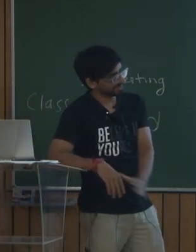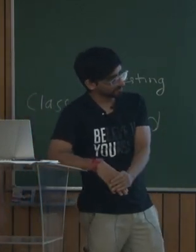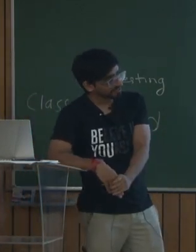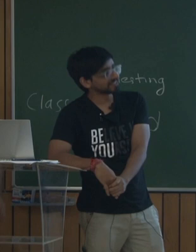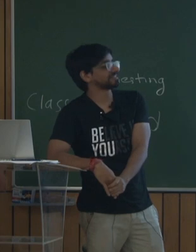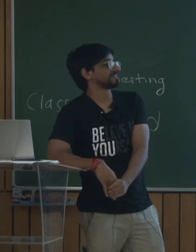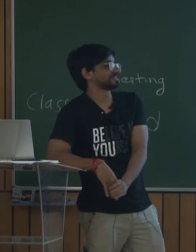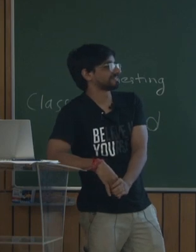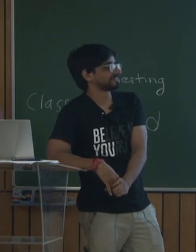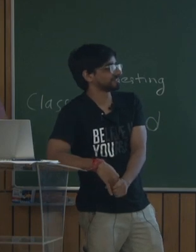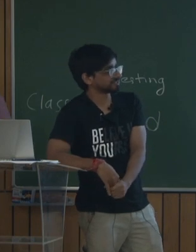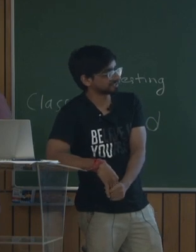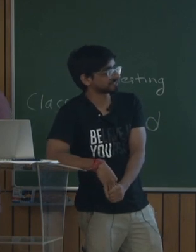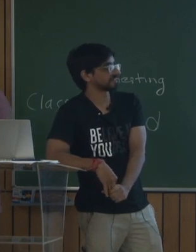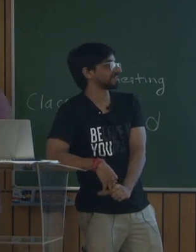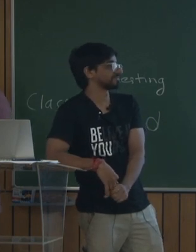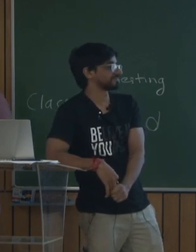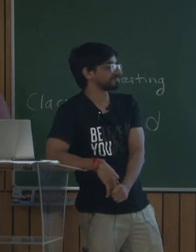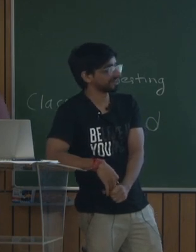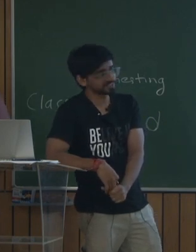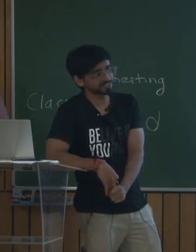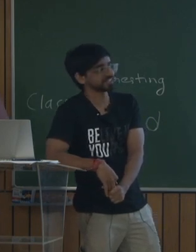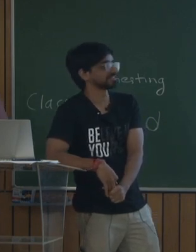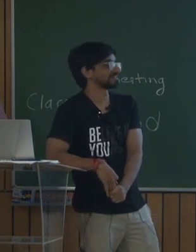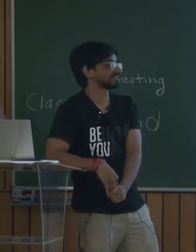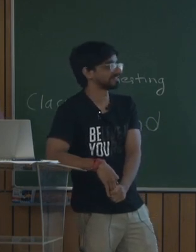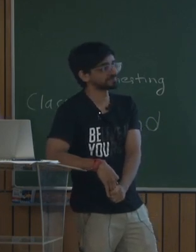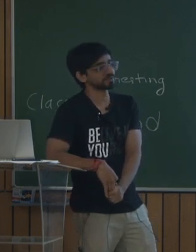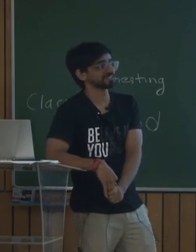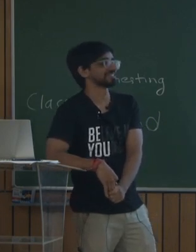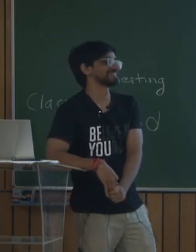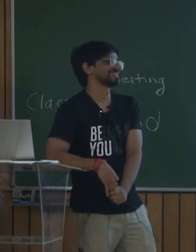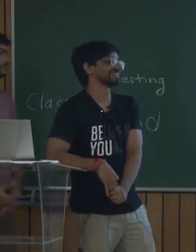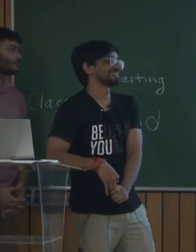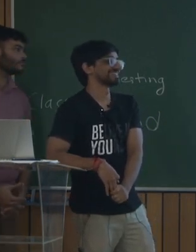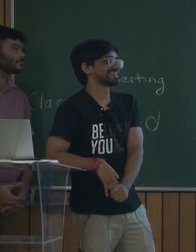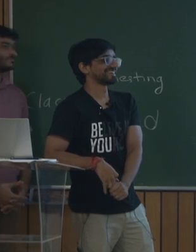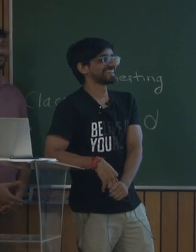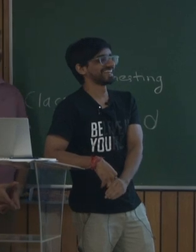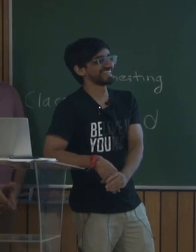I don't think using Instagram while studying is important.